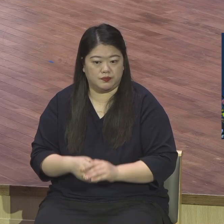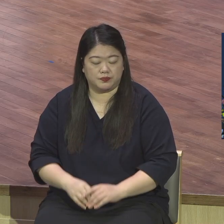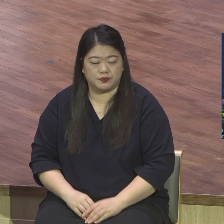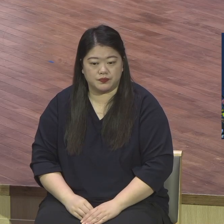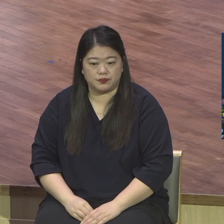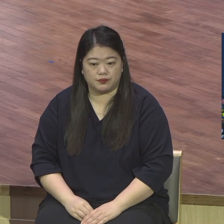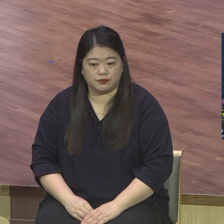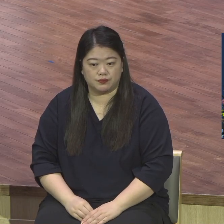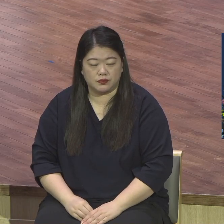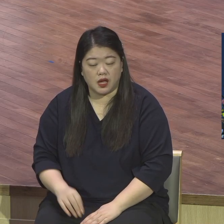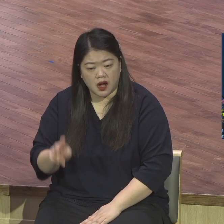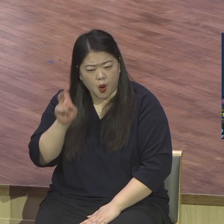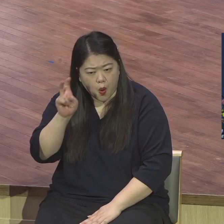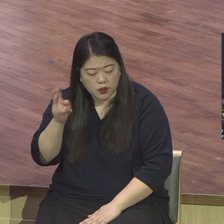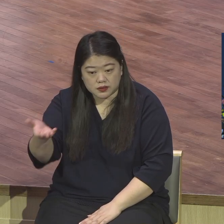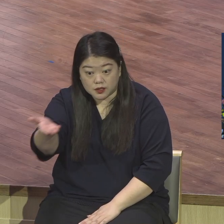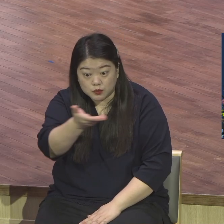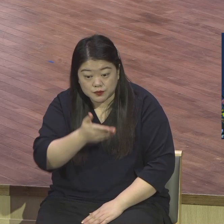믿음 팔아먹고